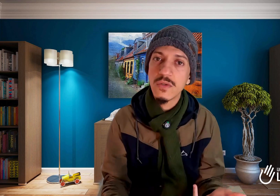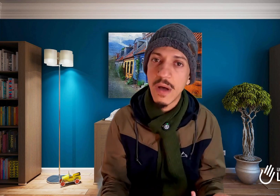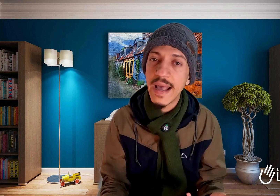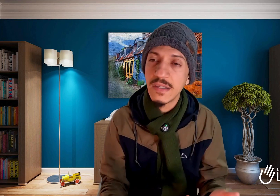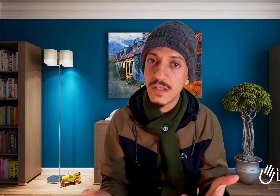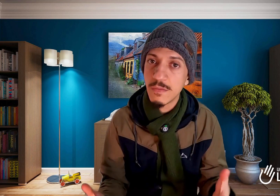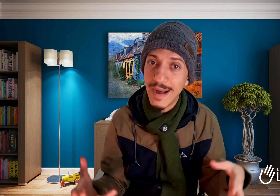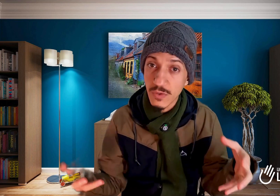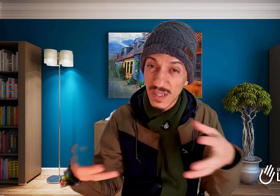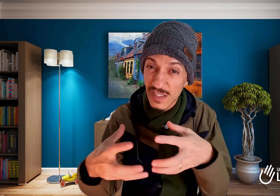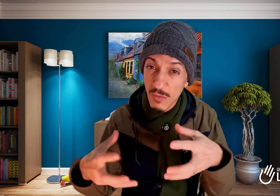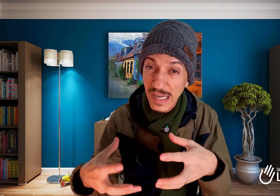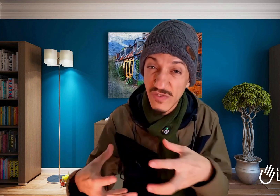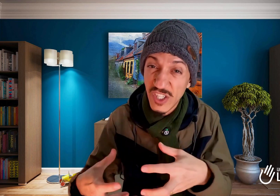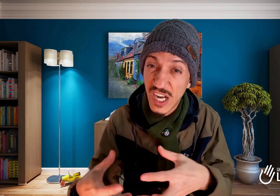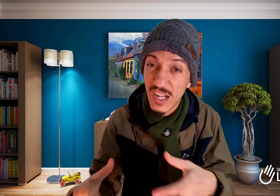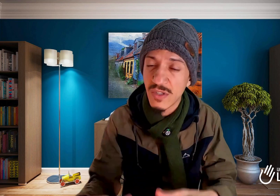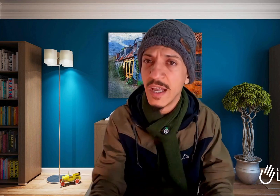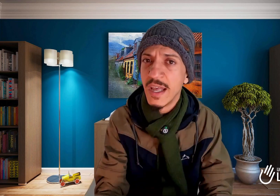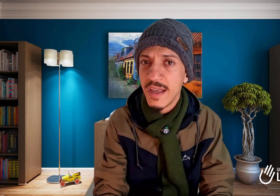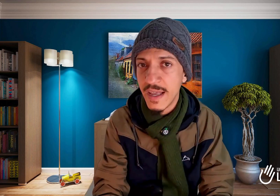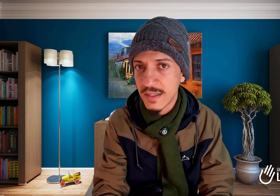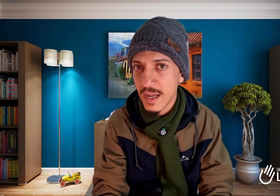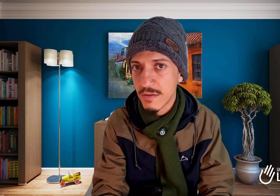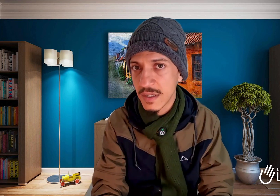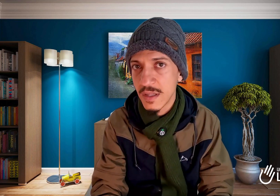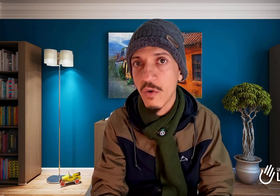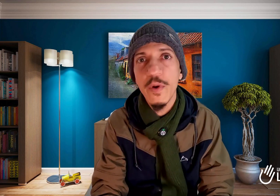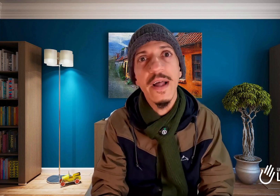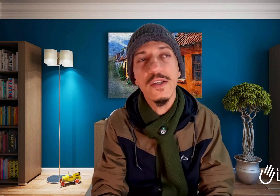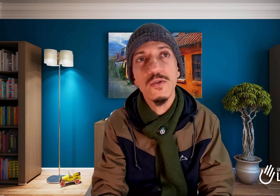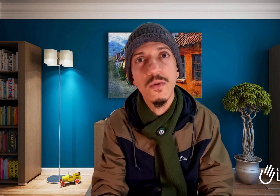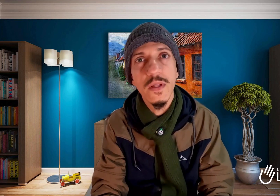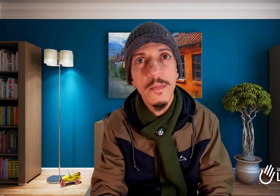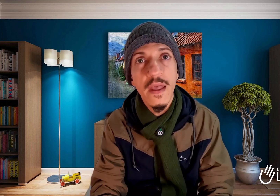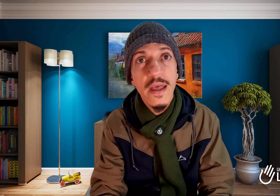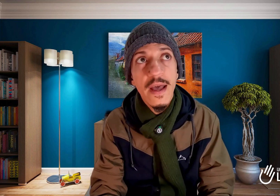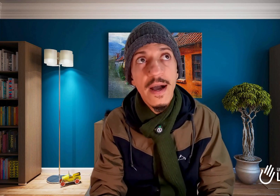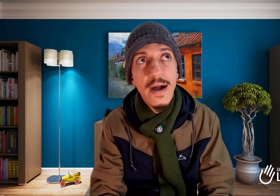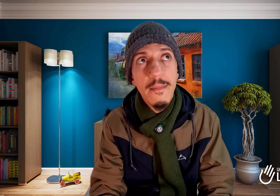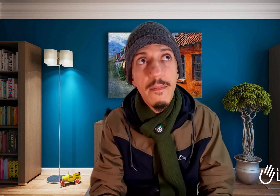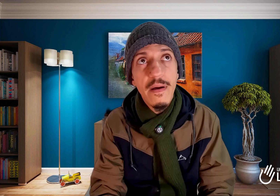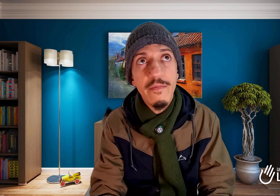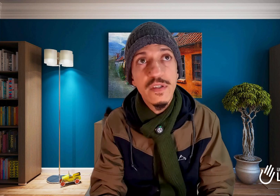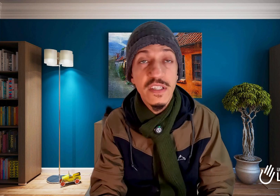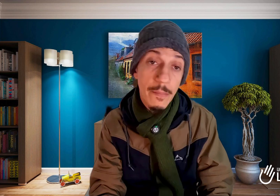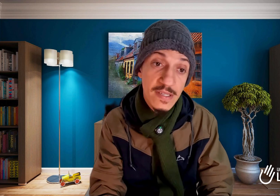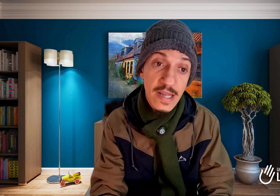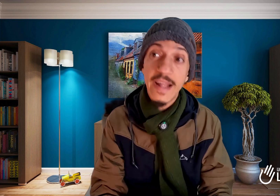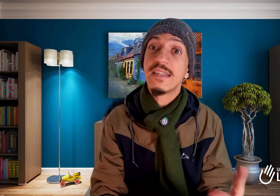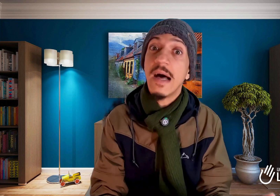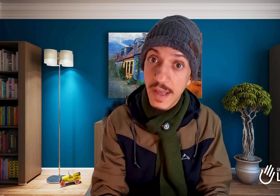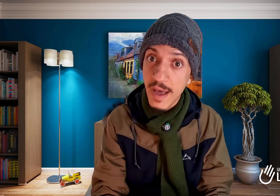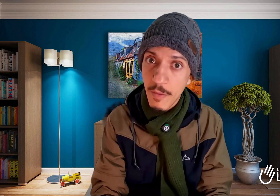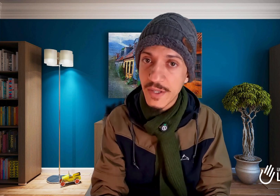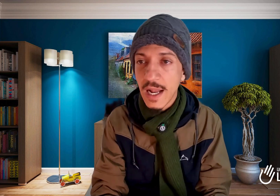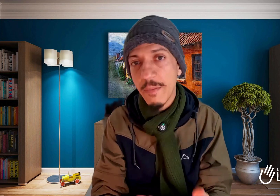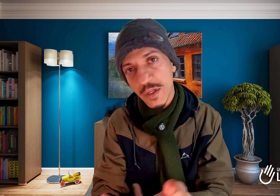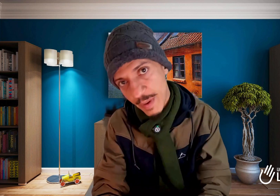esses espaços quando eles são mais fechados e restritos assim da comunidade surda. Você já precisaria de saber realmente a Libras para